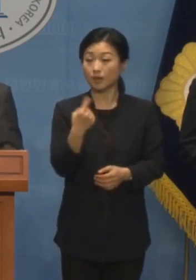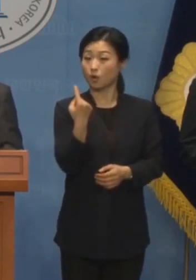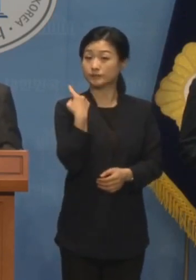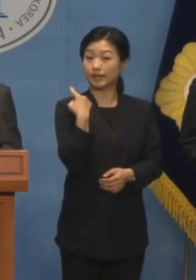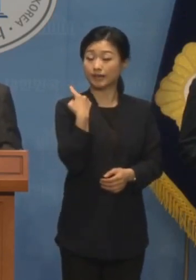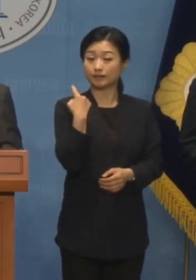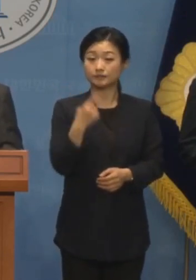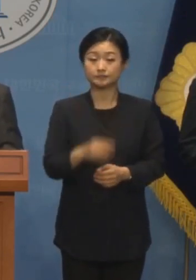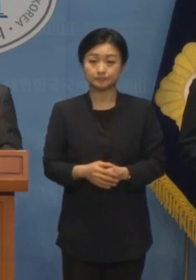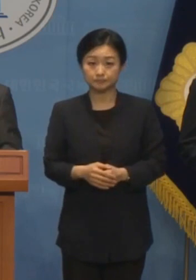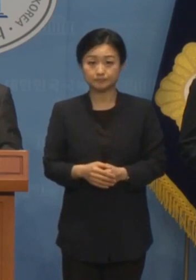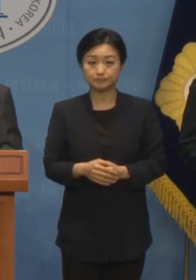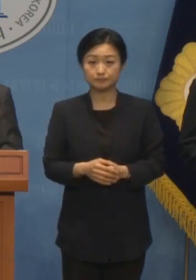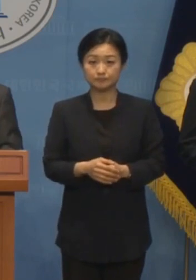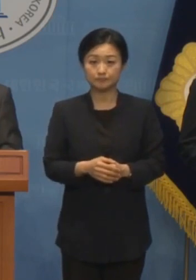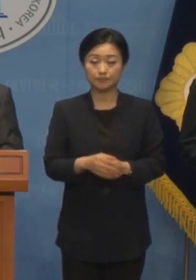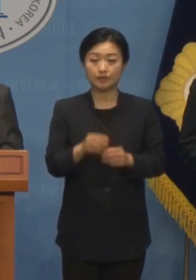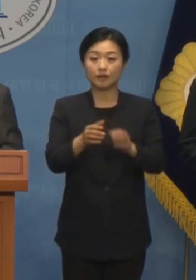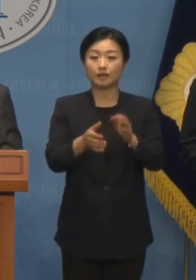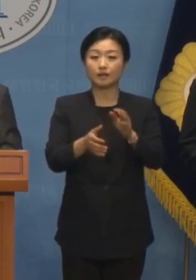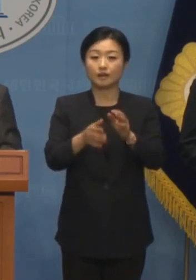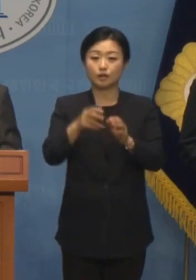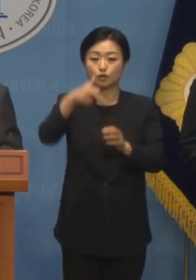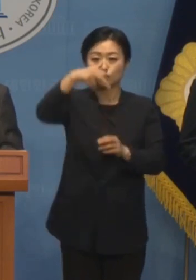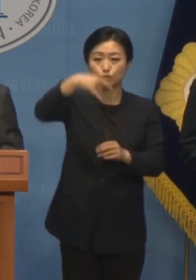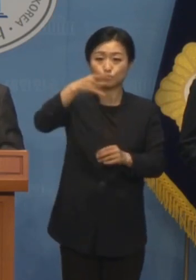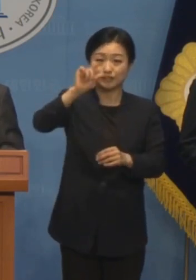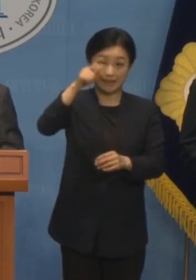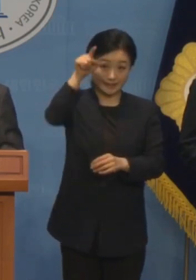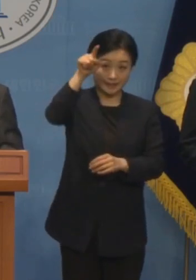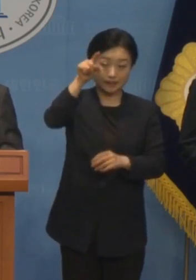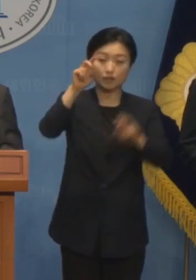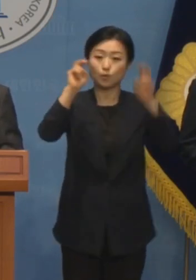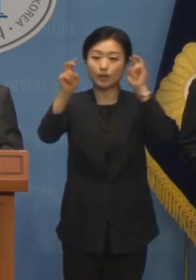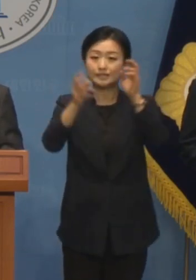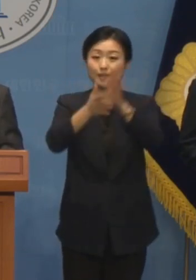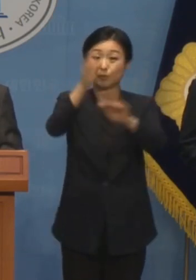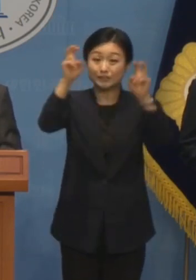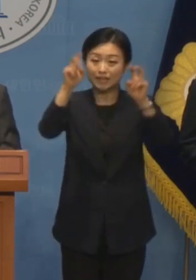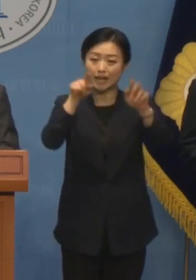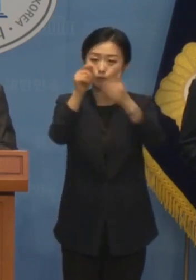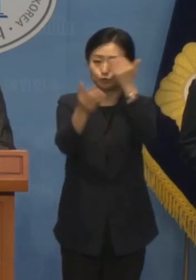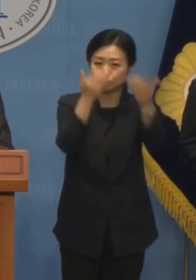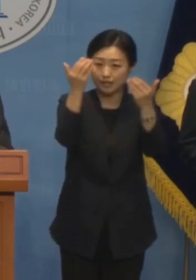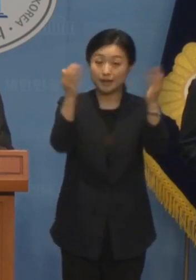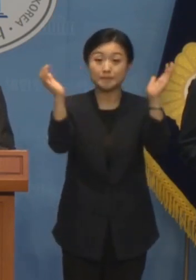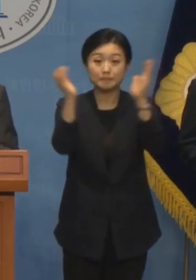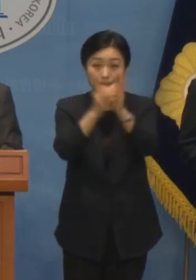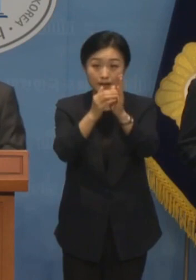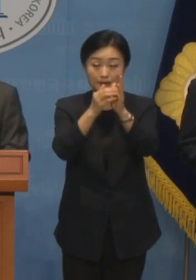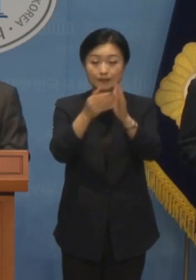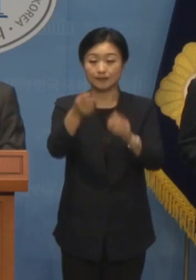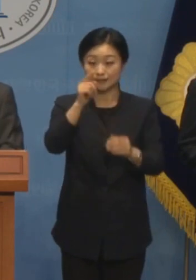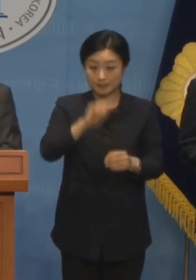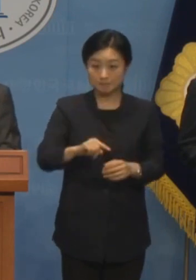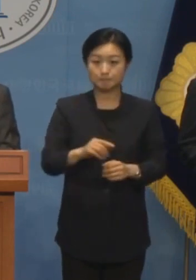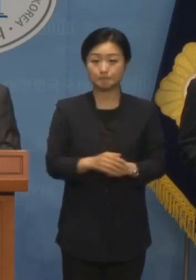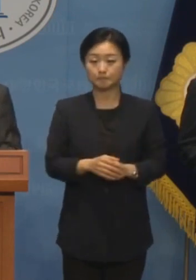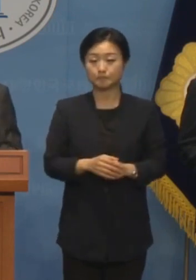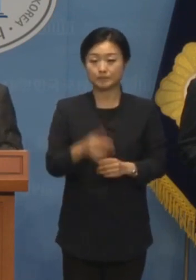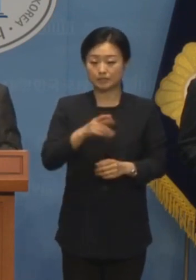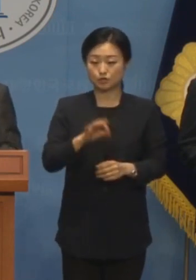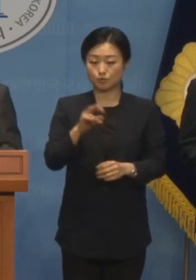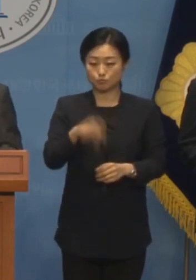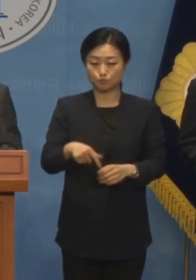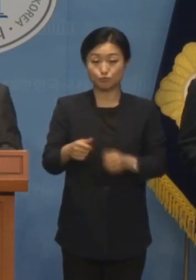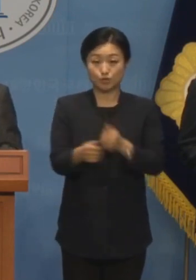어제는 티몬과 이메프의 모기업인 큐텐에 대한 압수수색도 진행됐습니다. 앞서 더불어민주당